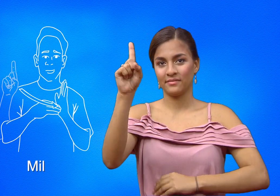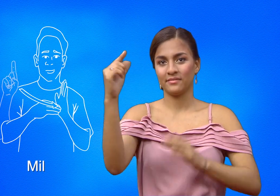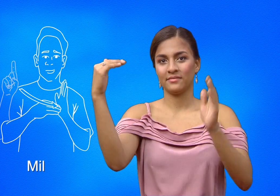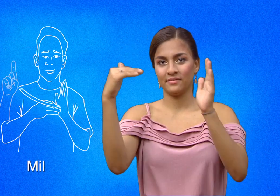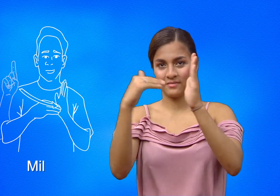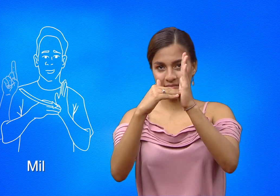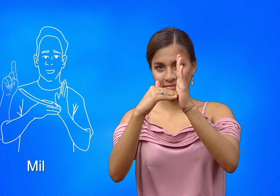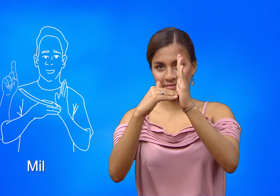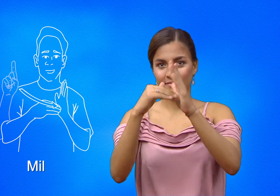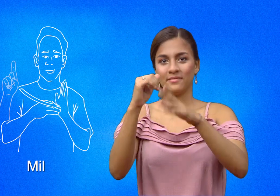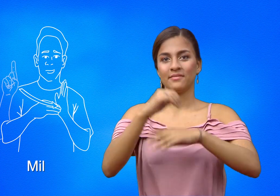milk